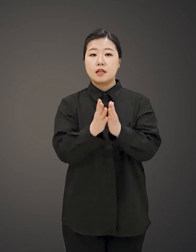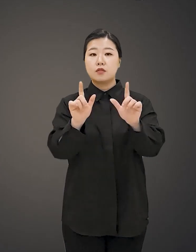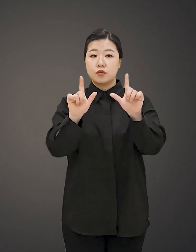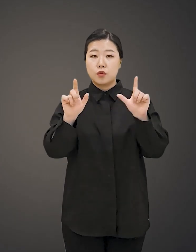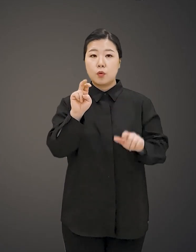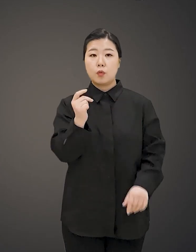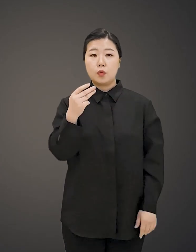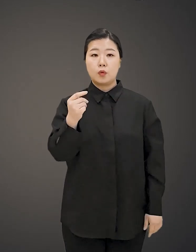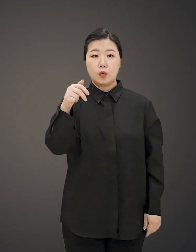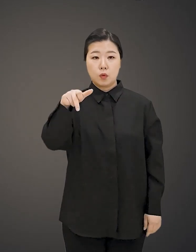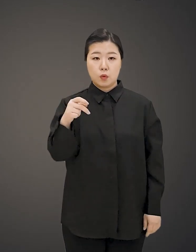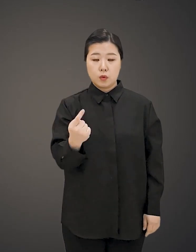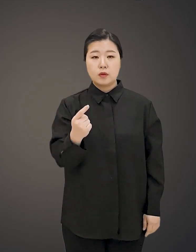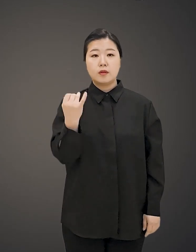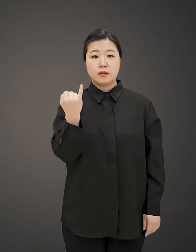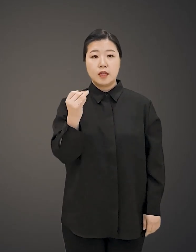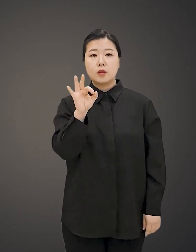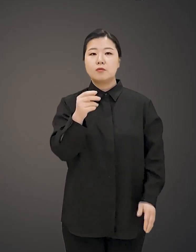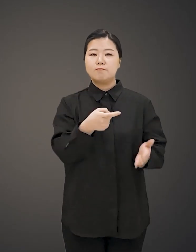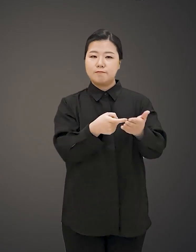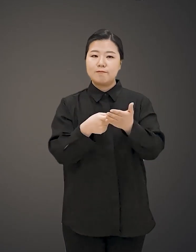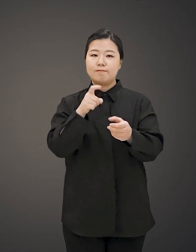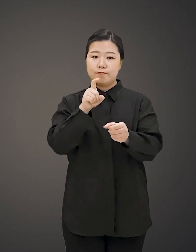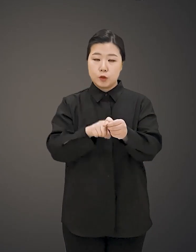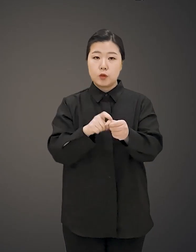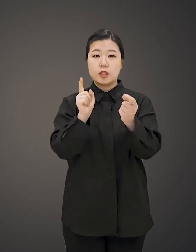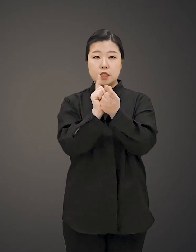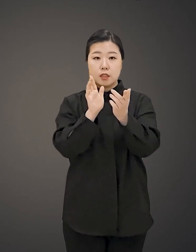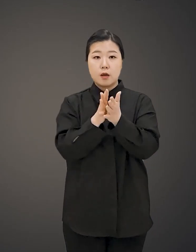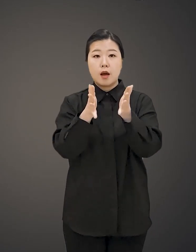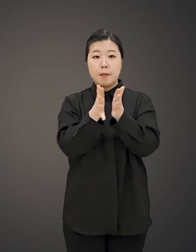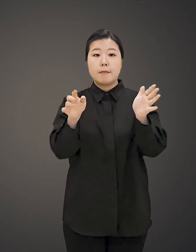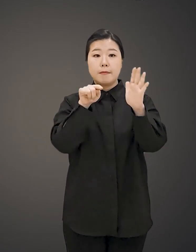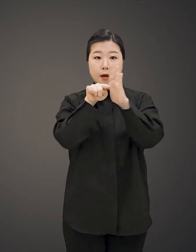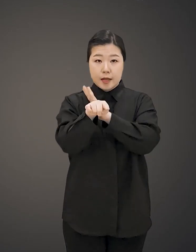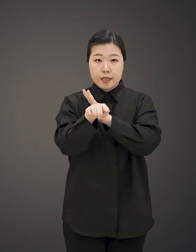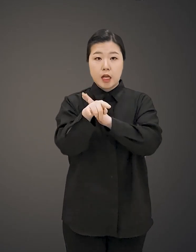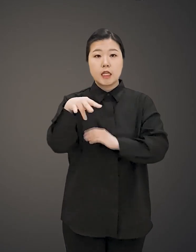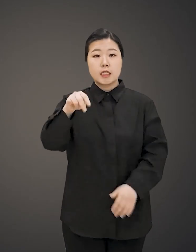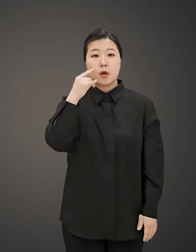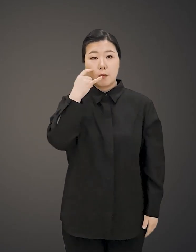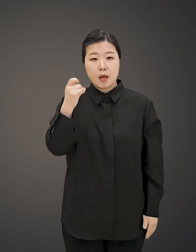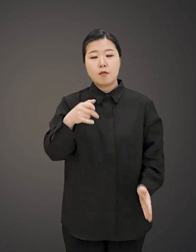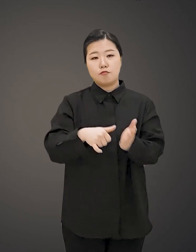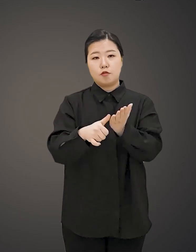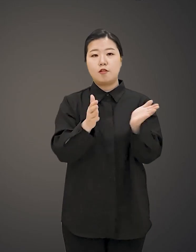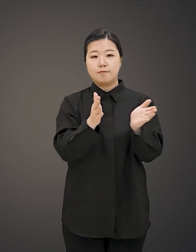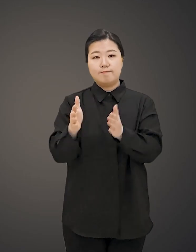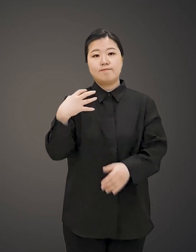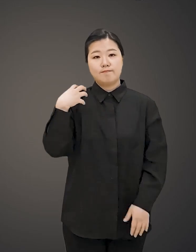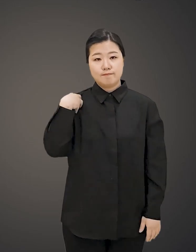주인공 모토코는 비용을 절약하기 위해 직접 시어머니의 유품을 정리하기로 한다.